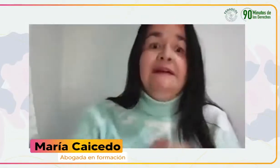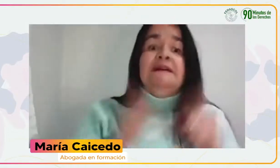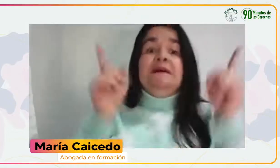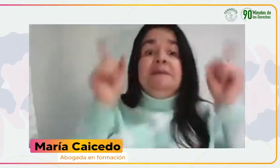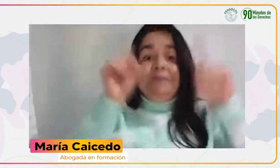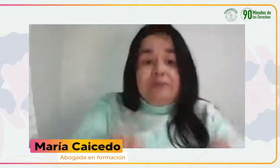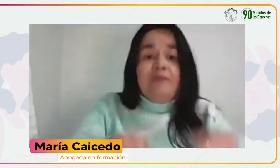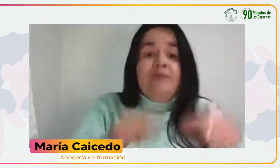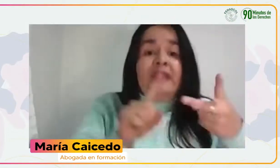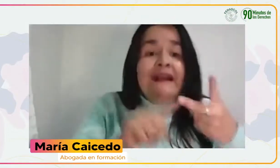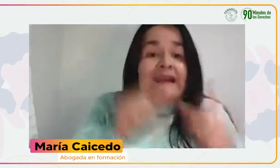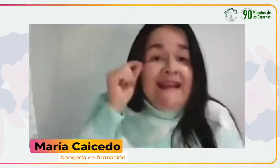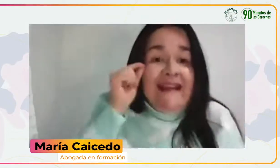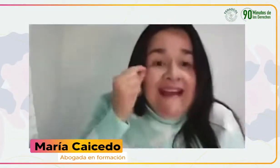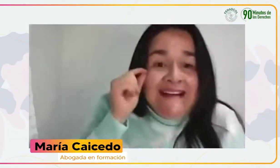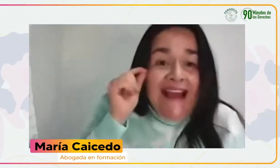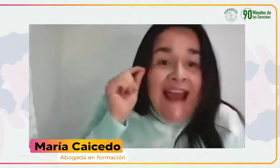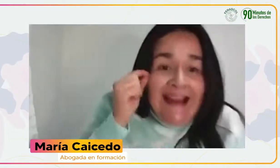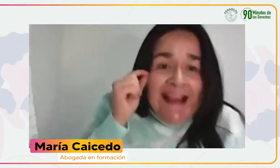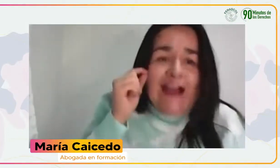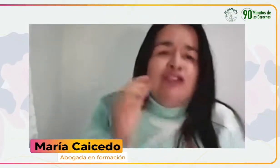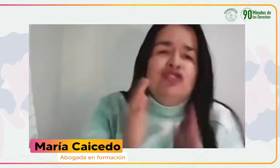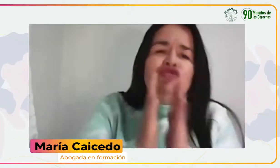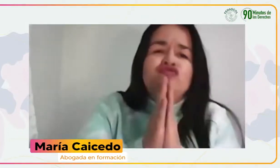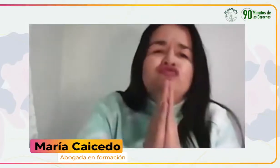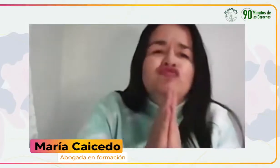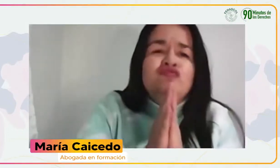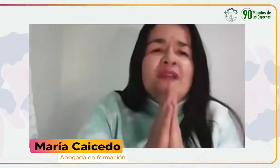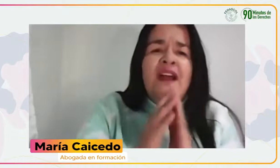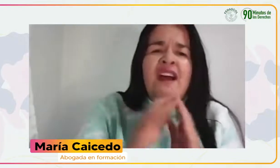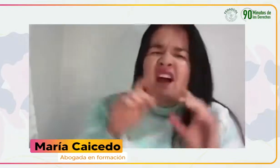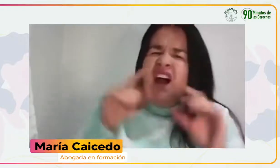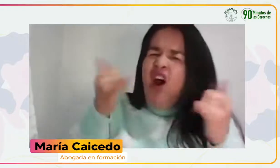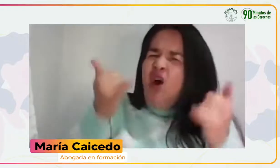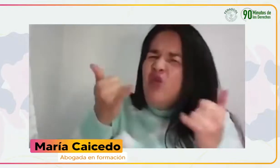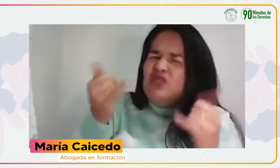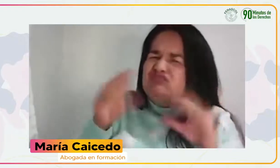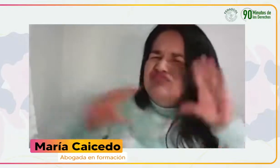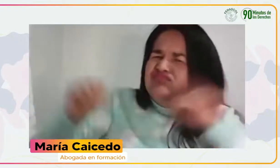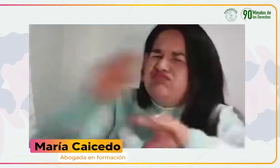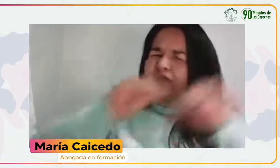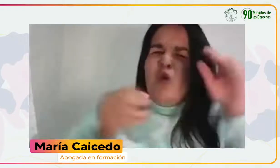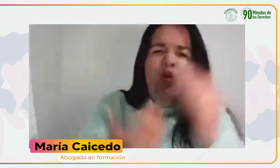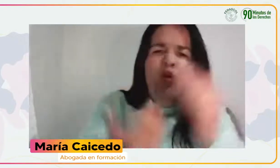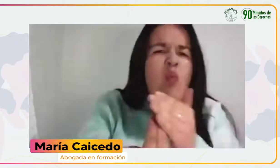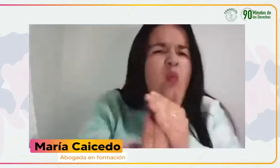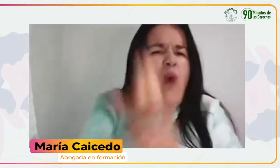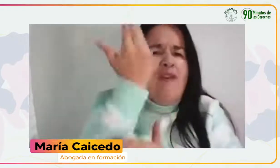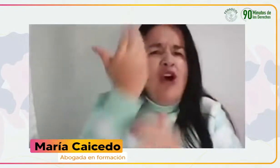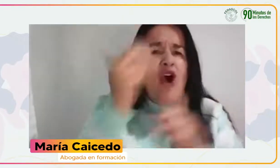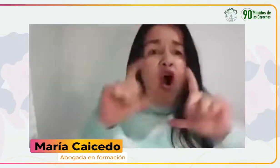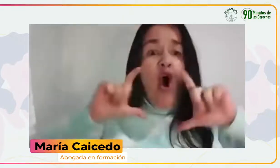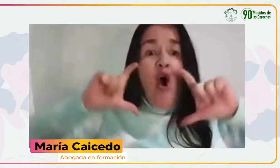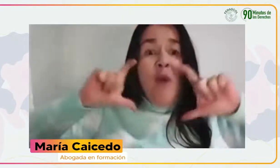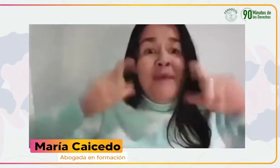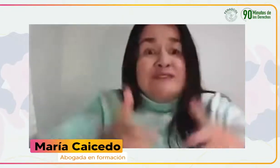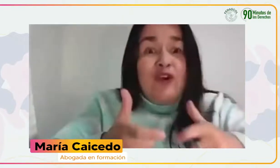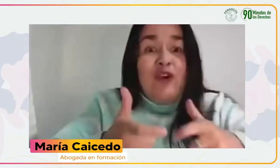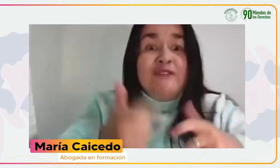me aquejan. Realmente también, por otro lado, Henry, quiero pedir el favor. Se está